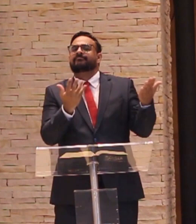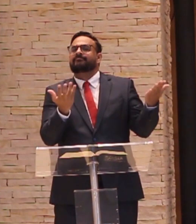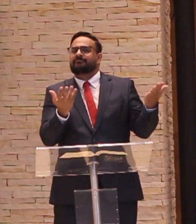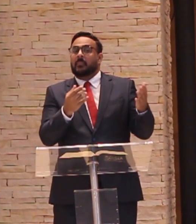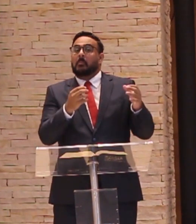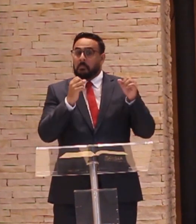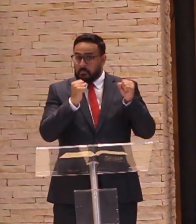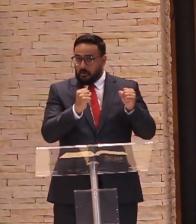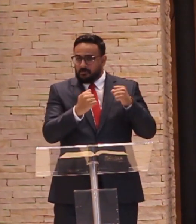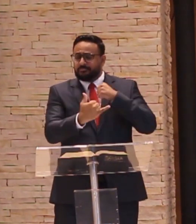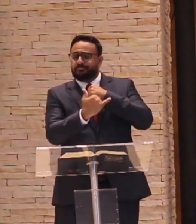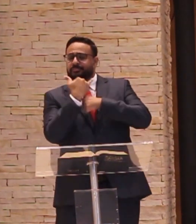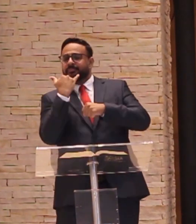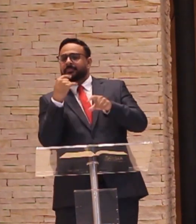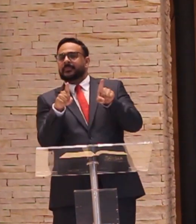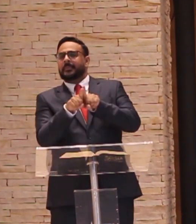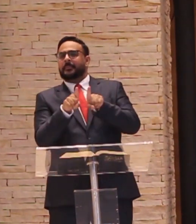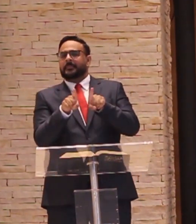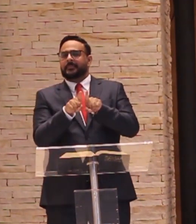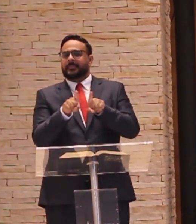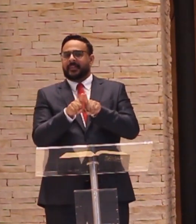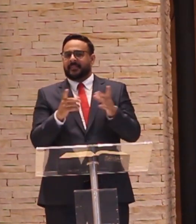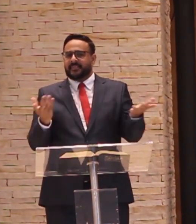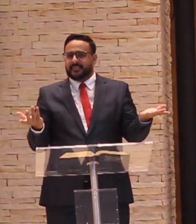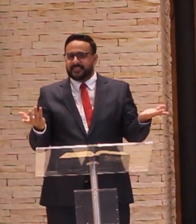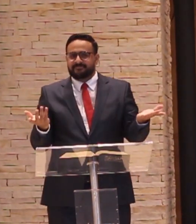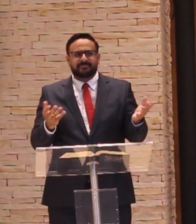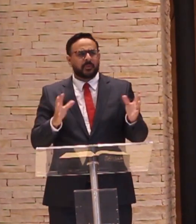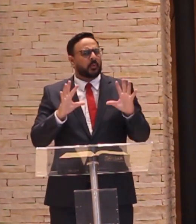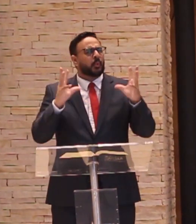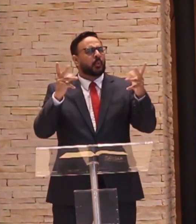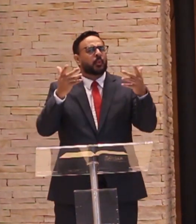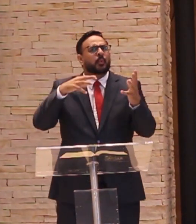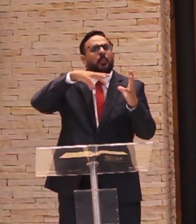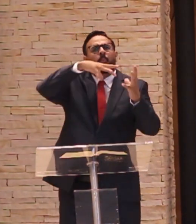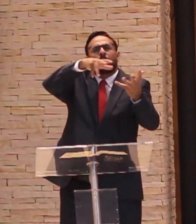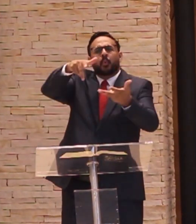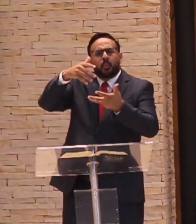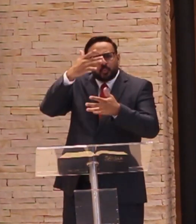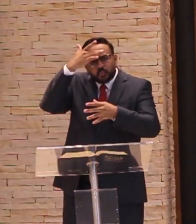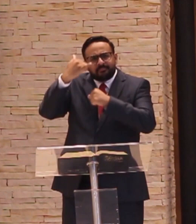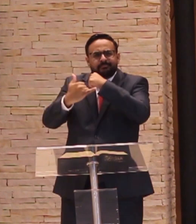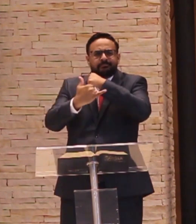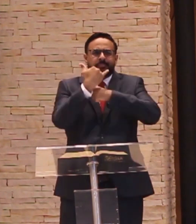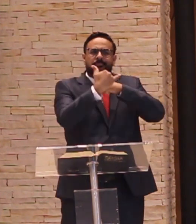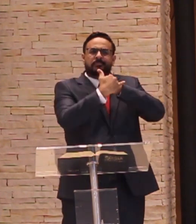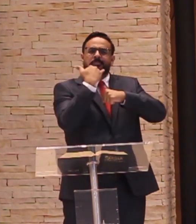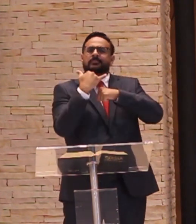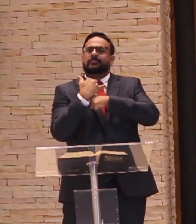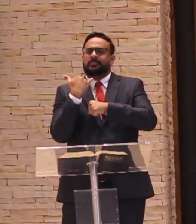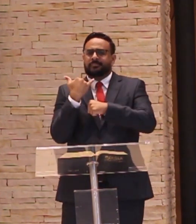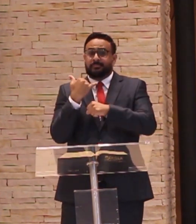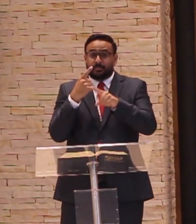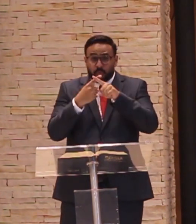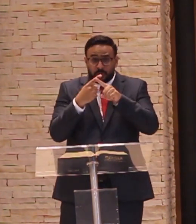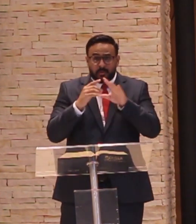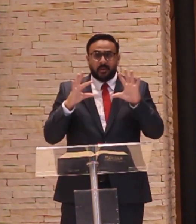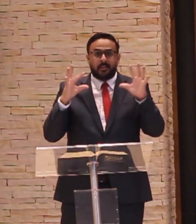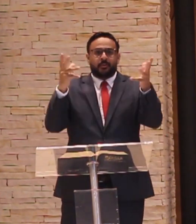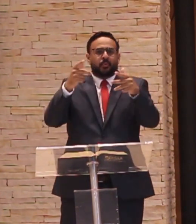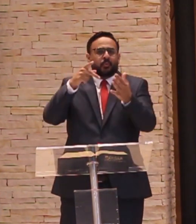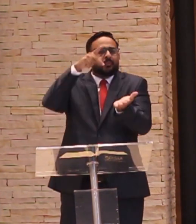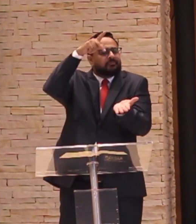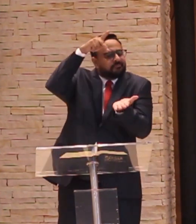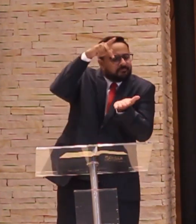naquela pessoa, investe e você pode ser enganado. A gente ouve muitos casos de golpes por aí